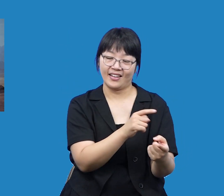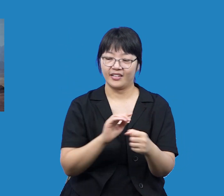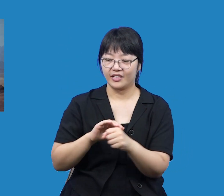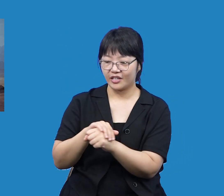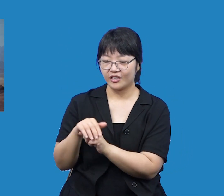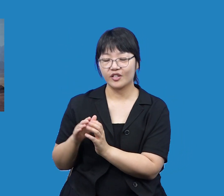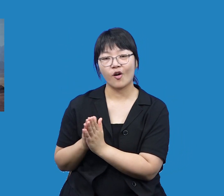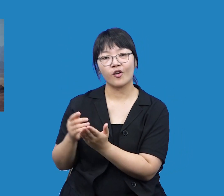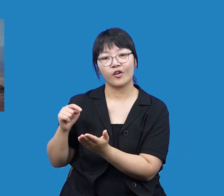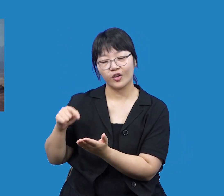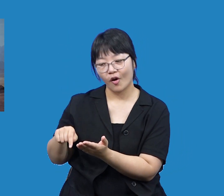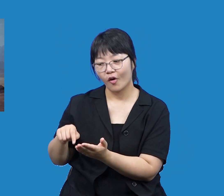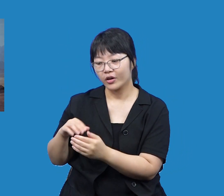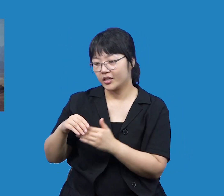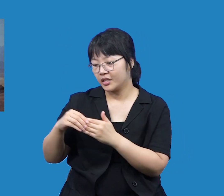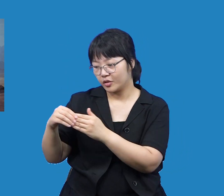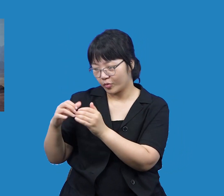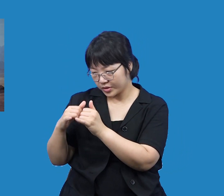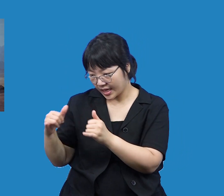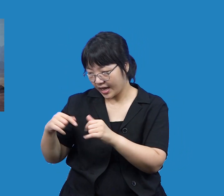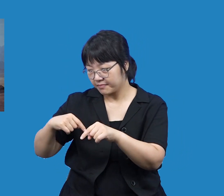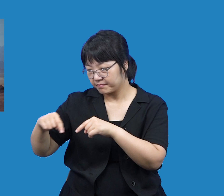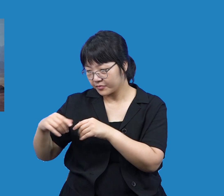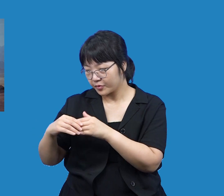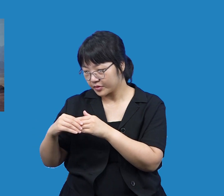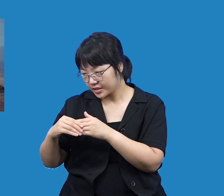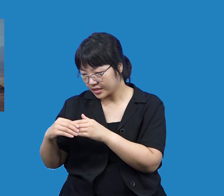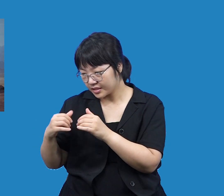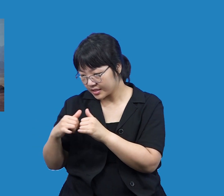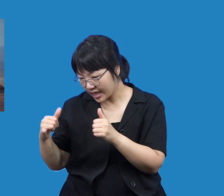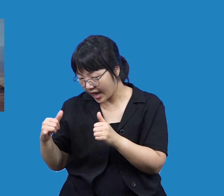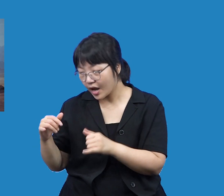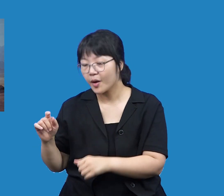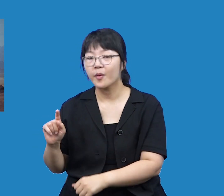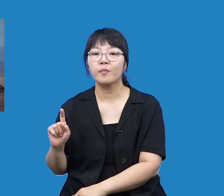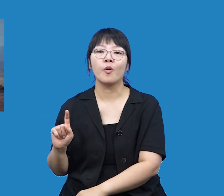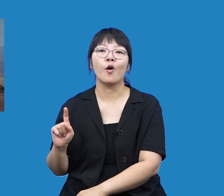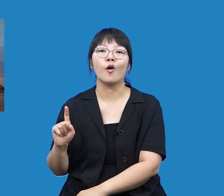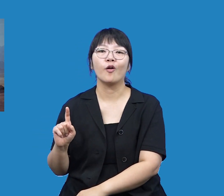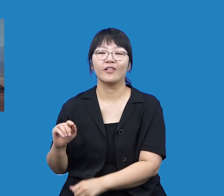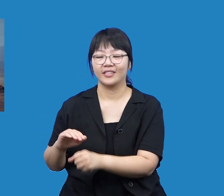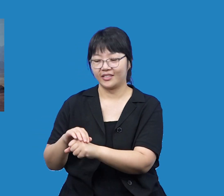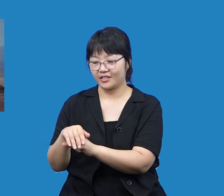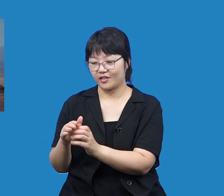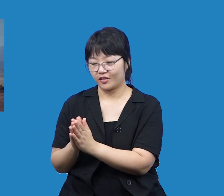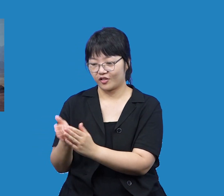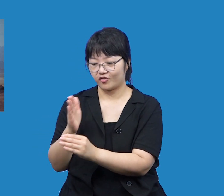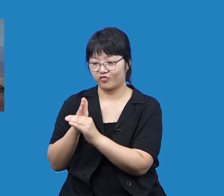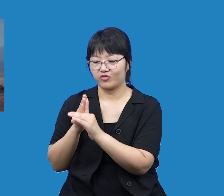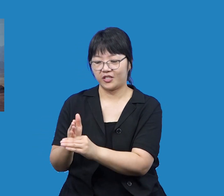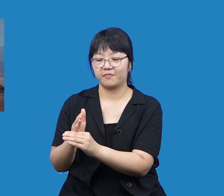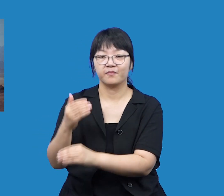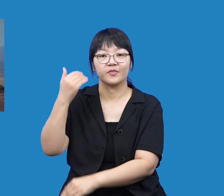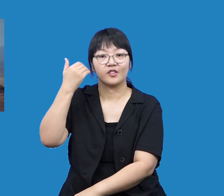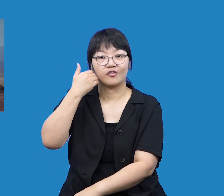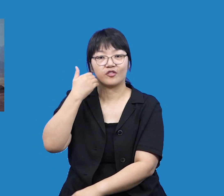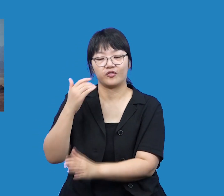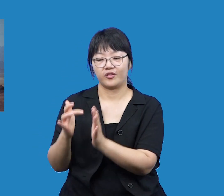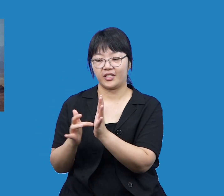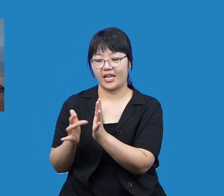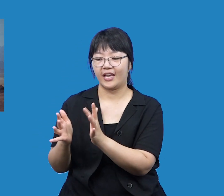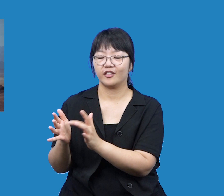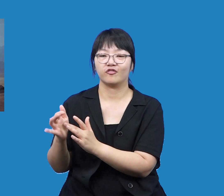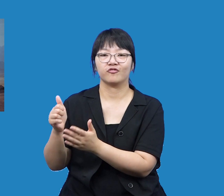견해를 달리합니다. 성경의 중심에는 언제나 예수 그리스도가 계십니다. 그는